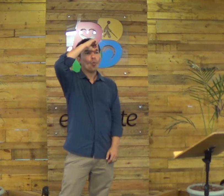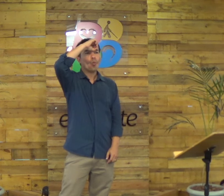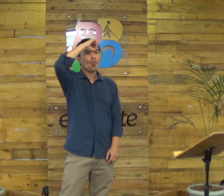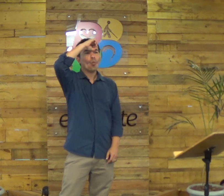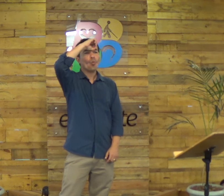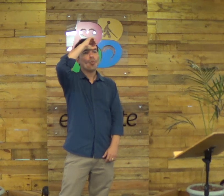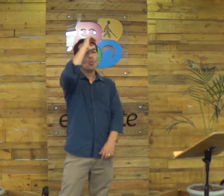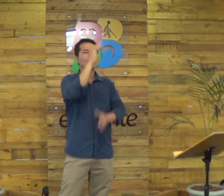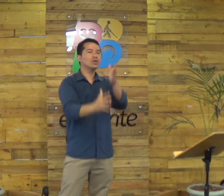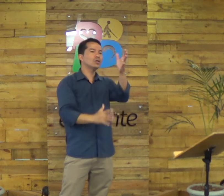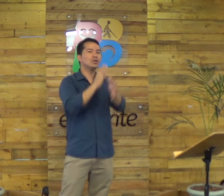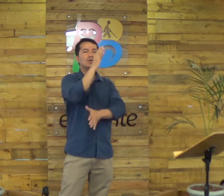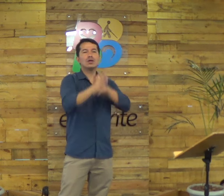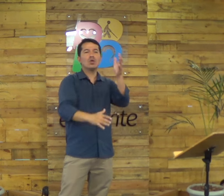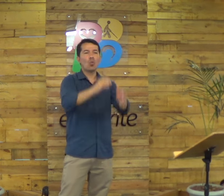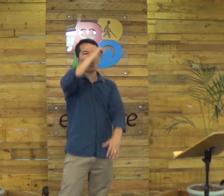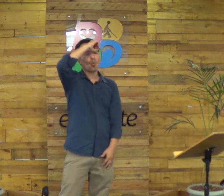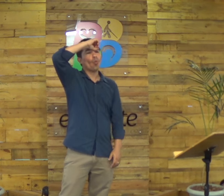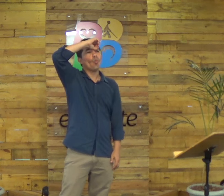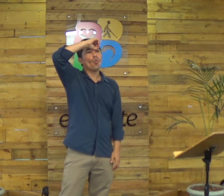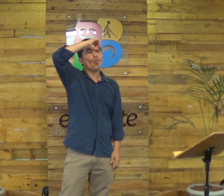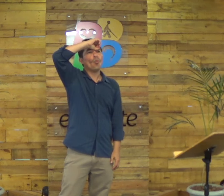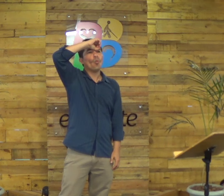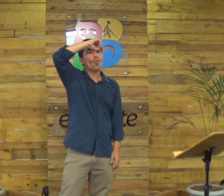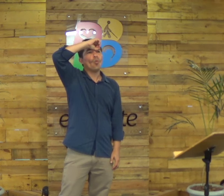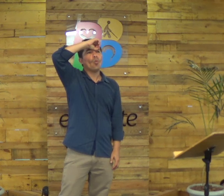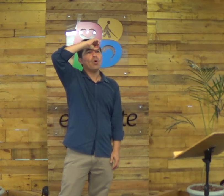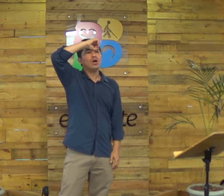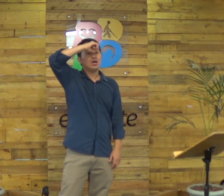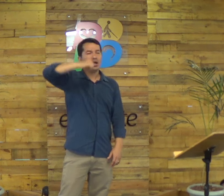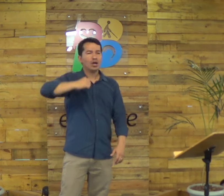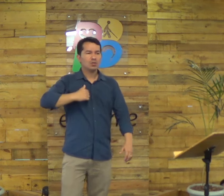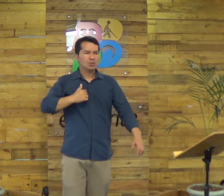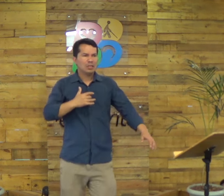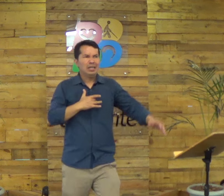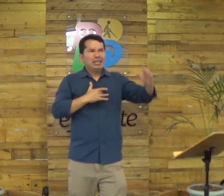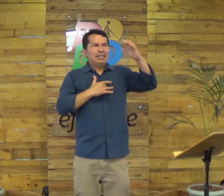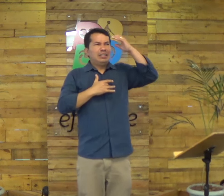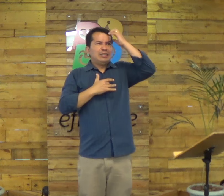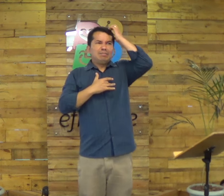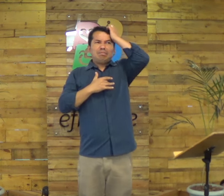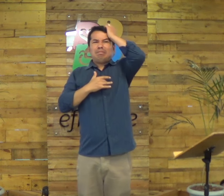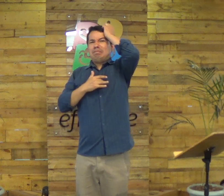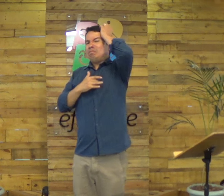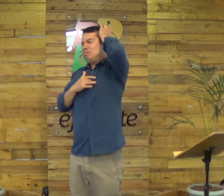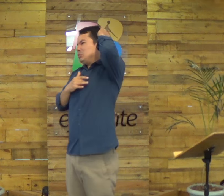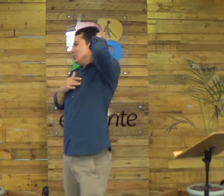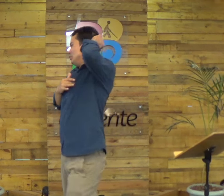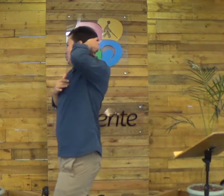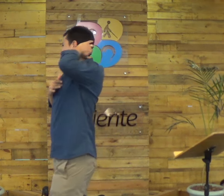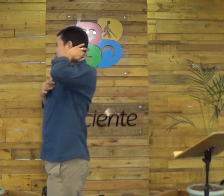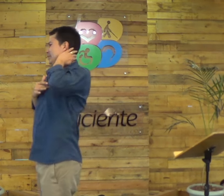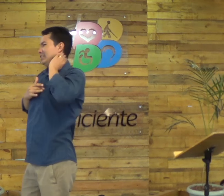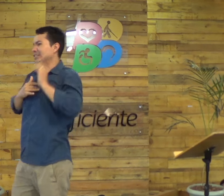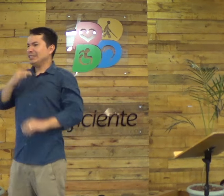67 anos, uma mulher surda, que não sabia livros, que não são livros, eu me senti tão tocada,